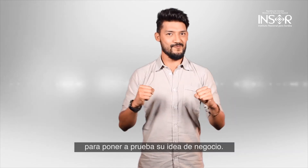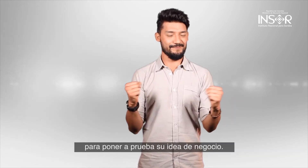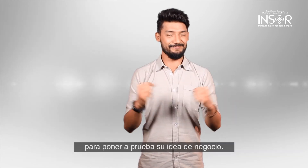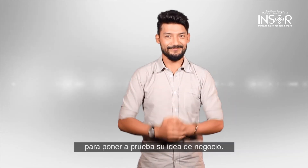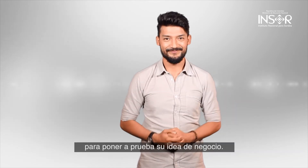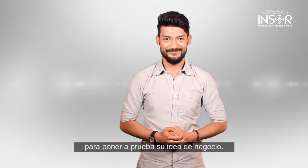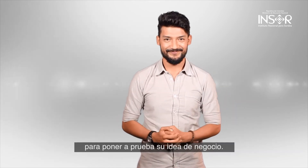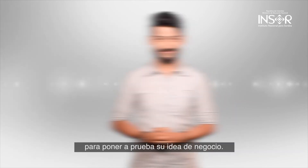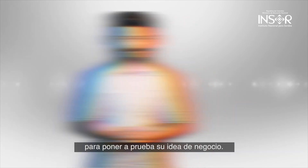su idea de negocio